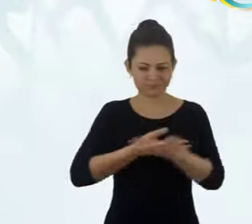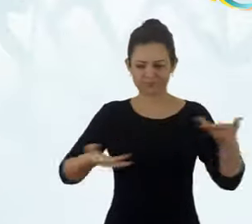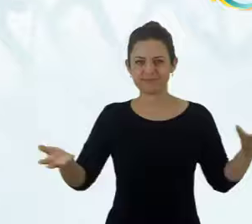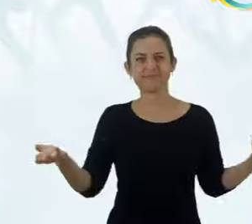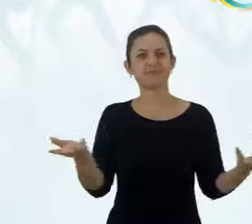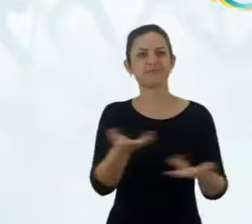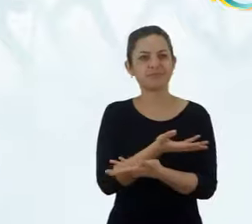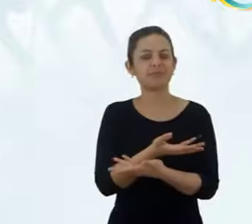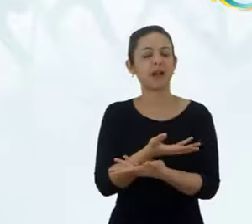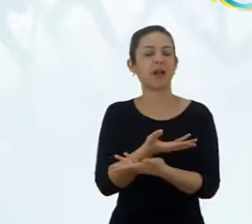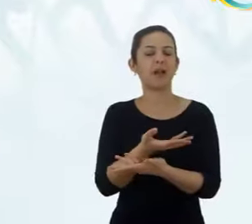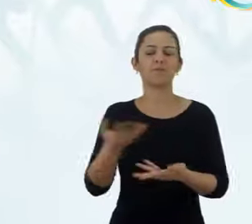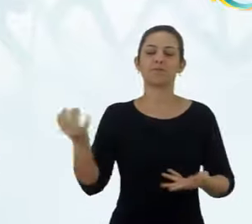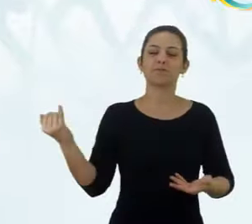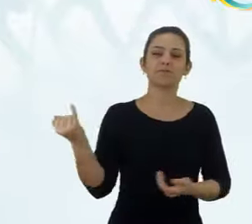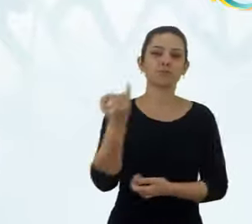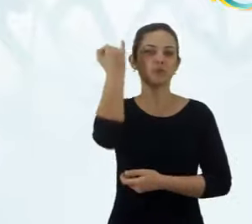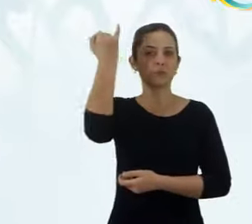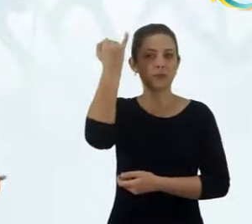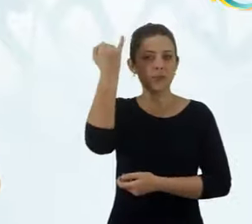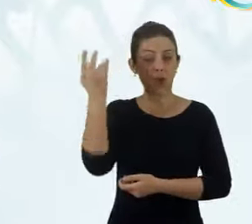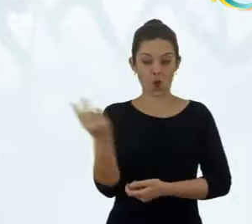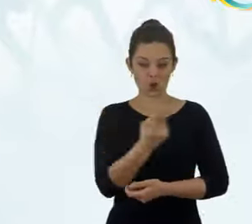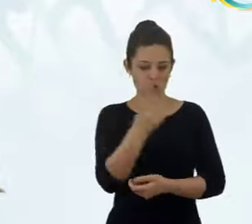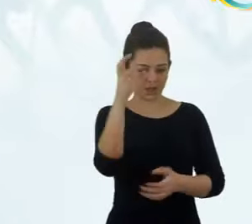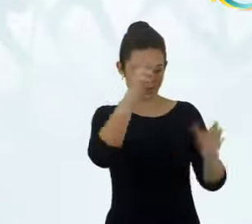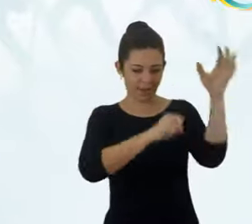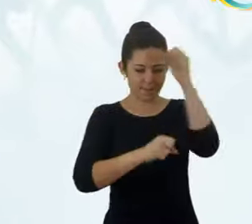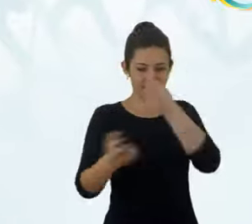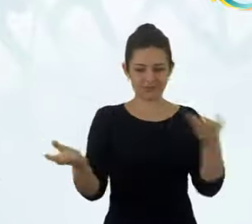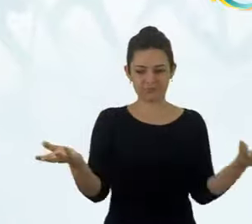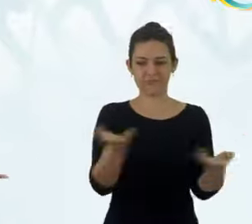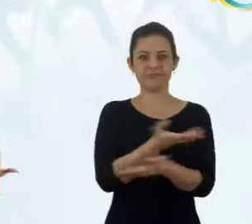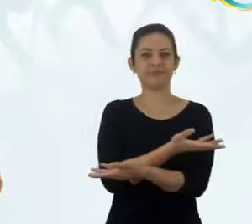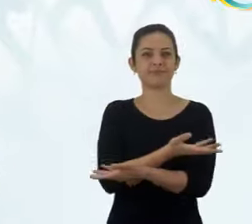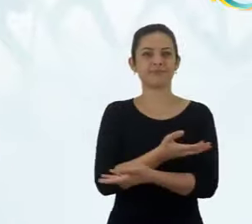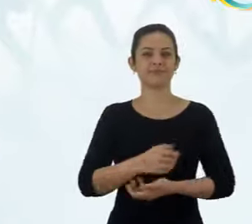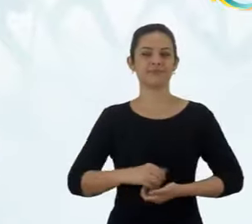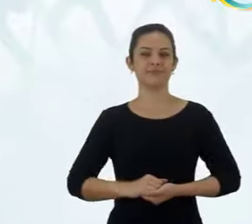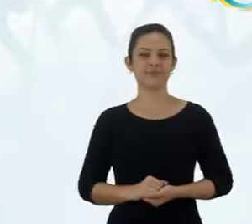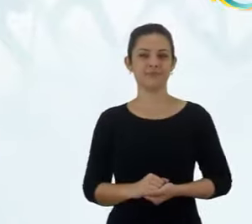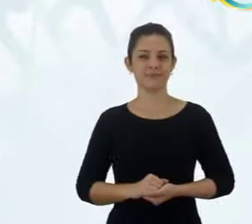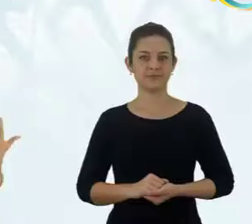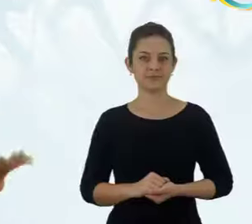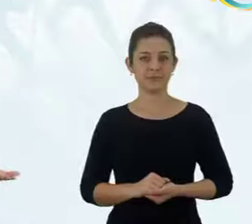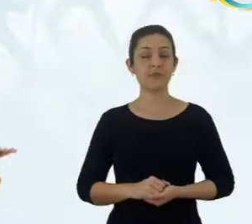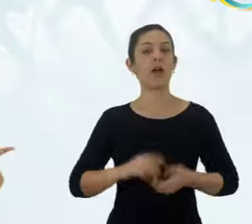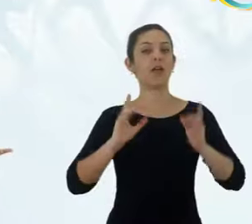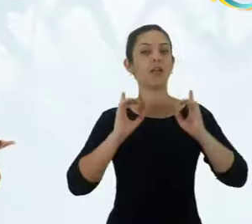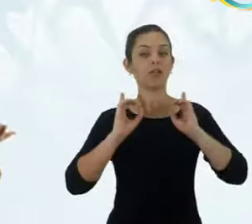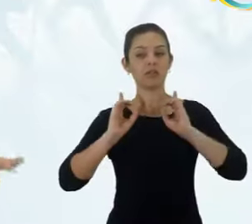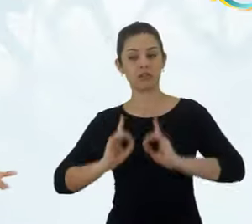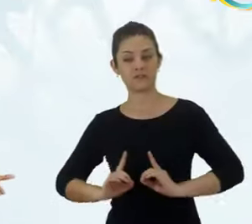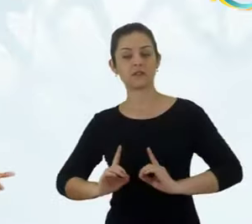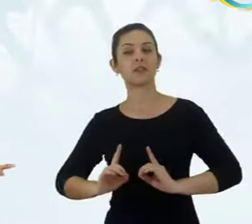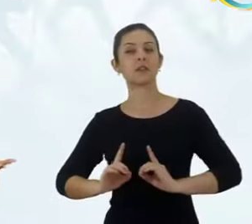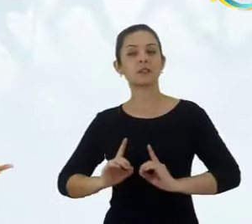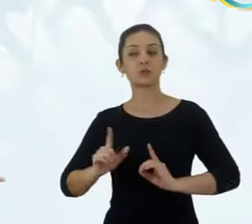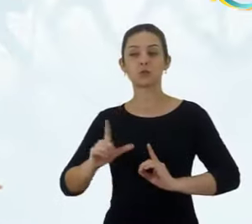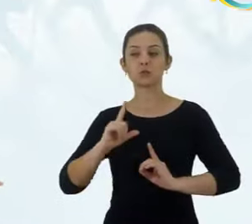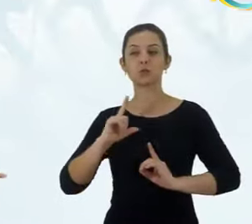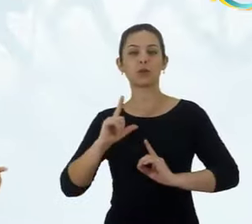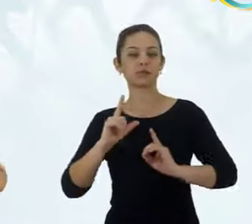essa troca tem um grande valor, porque ambos aprendem um com o outro, né? Os com